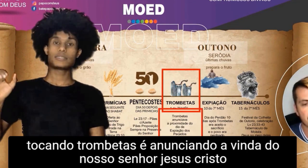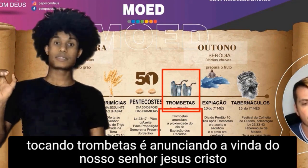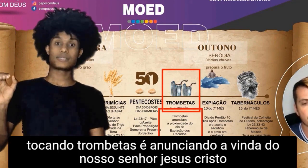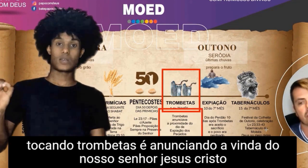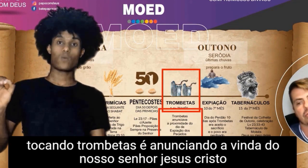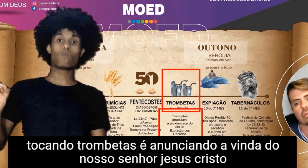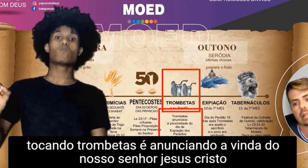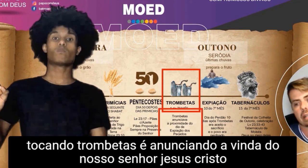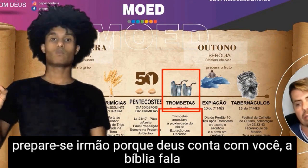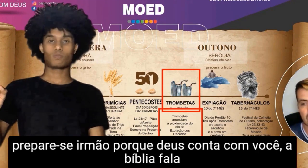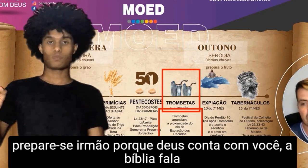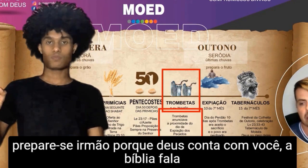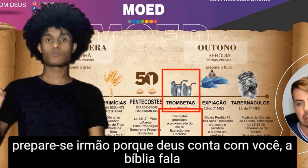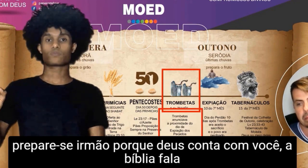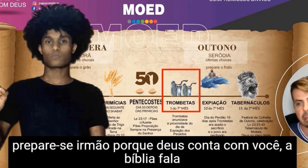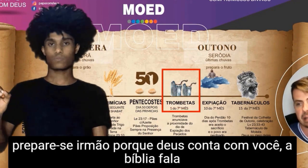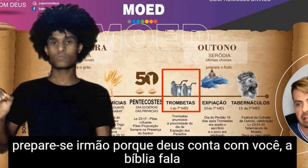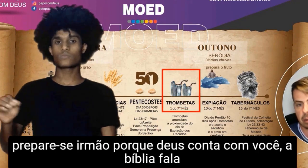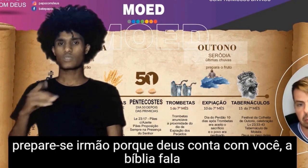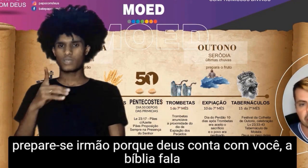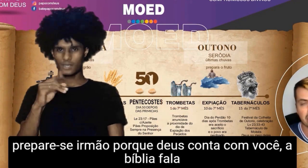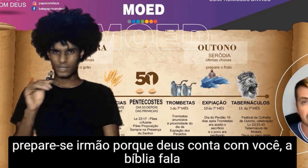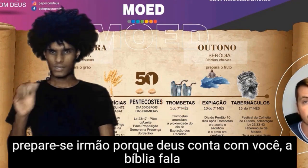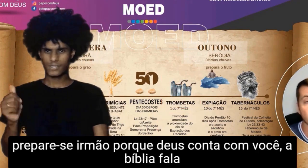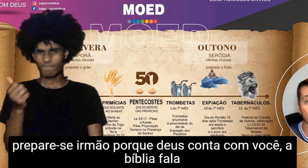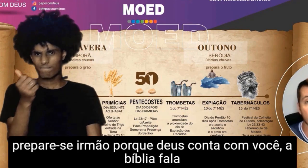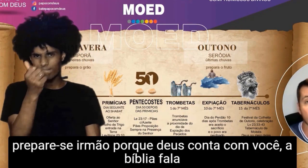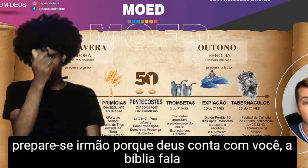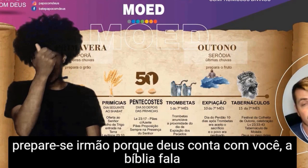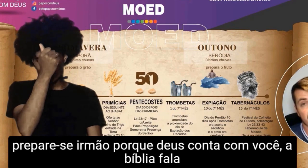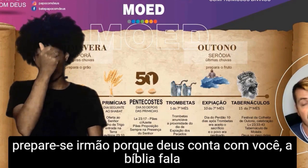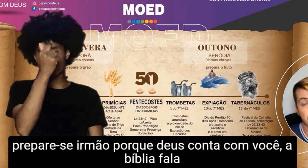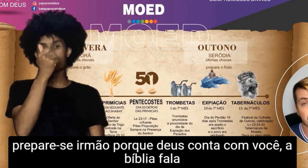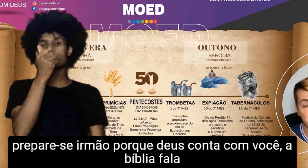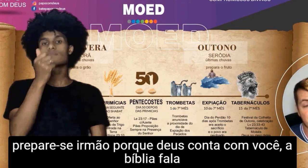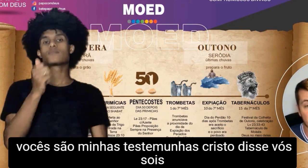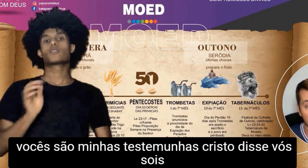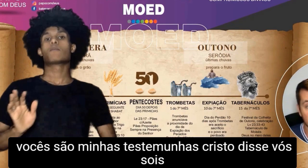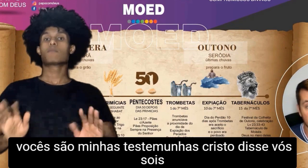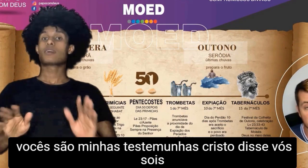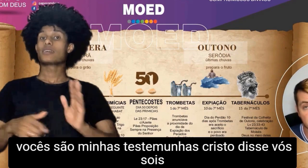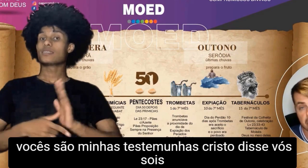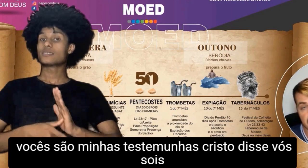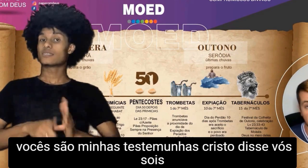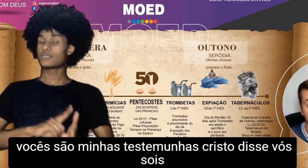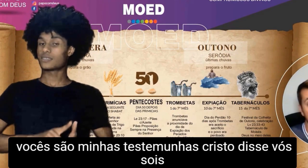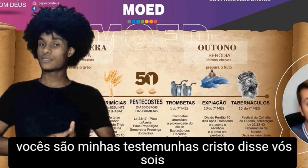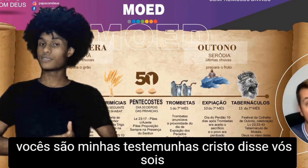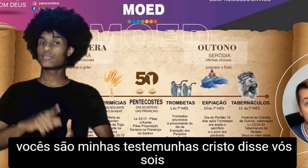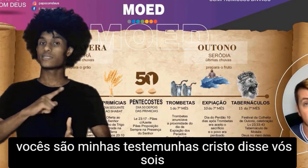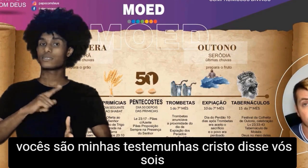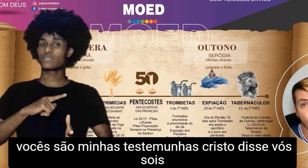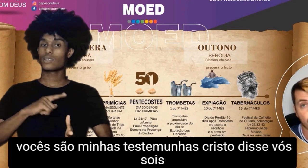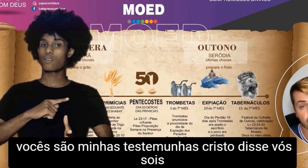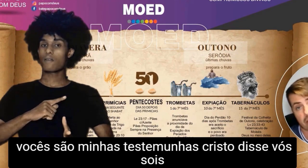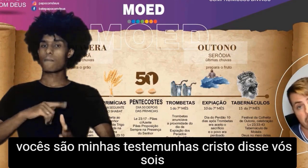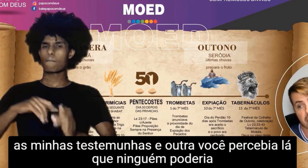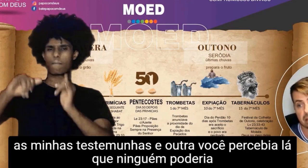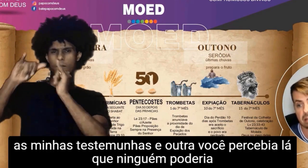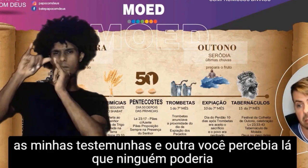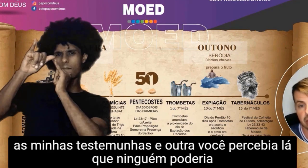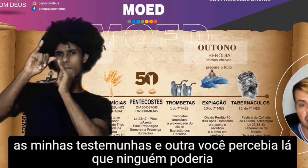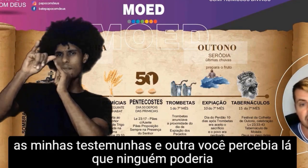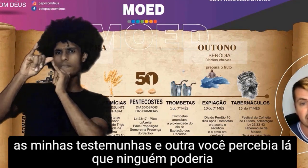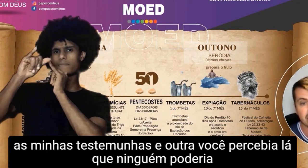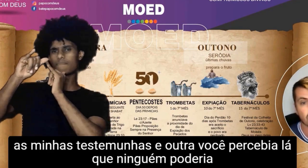a vinda do nosso Senhor Jesus Cristo. Prepare-se, irmão, porque Deus conta com você. A Bíblia fala, vocês são minhas testemunhas. Cristo disse, vós sois as